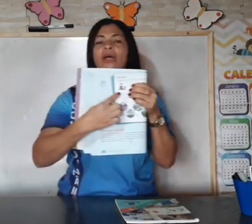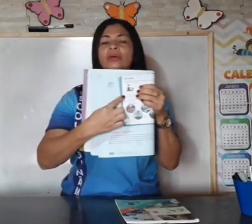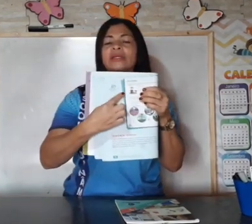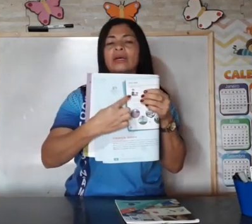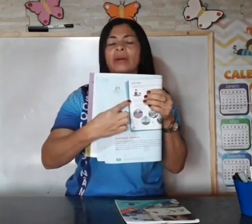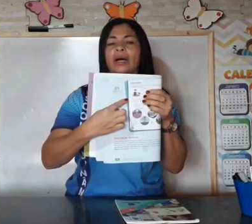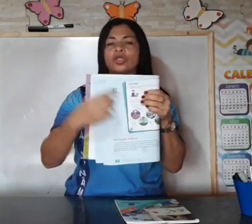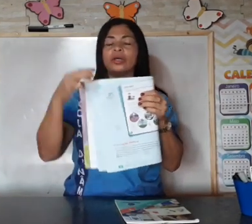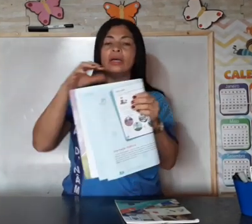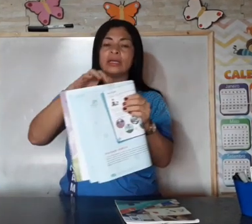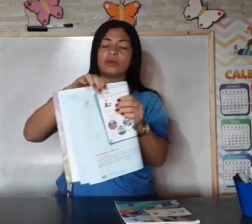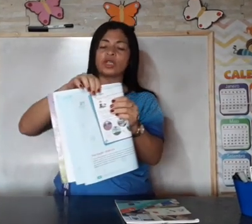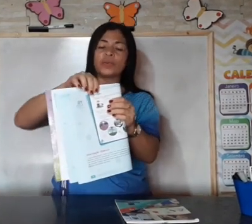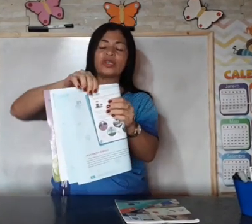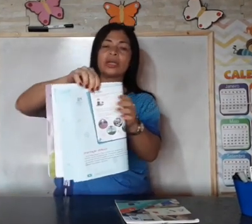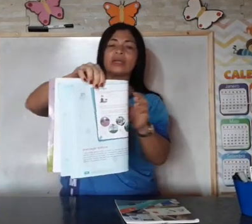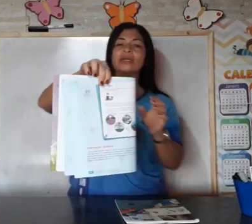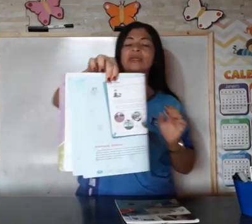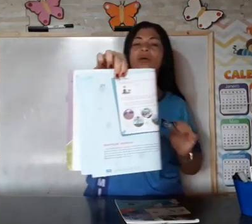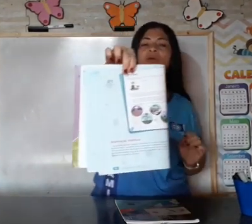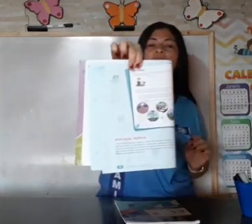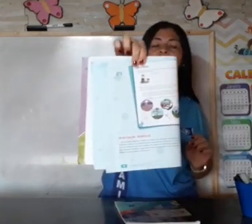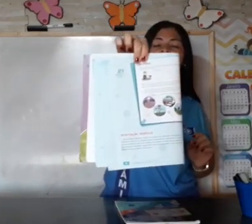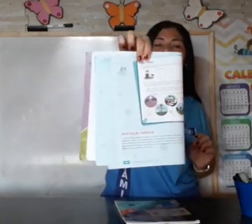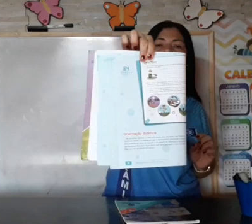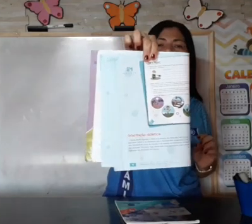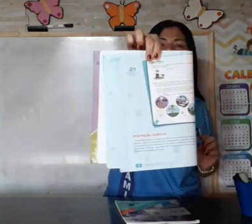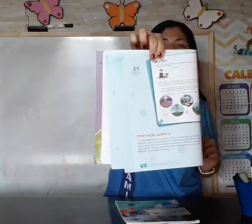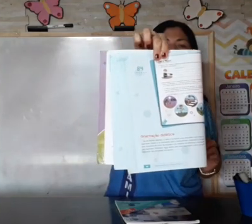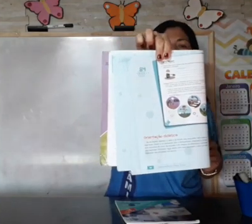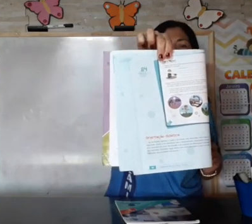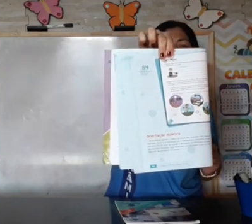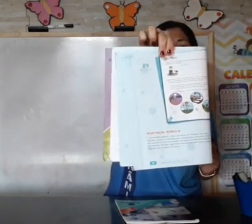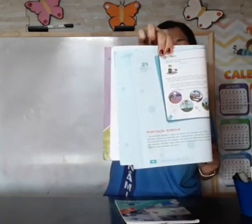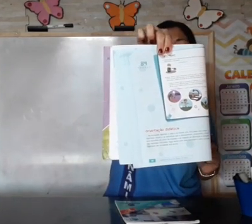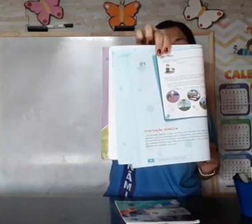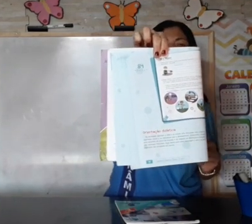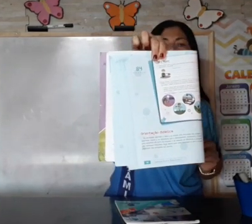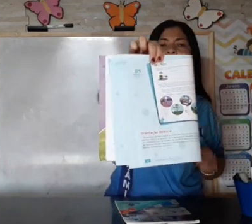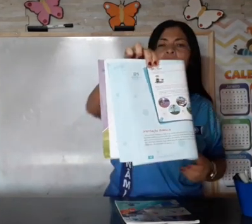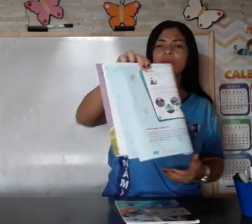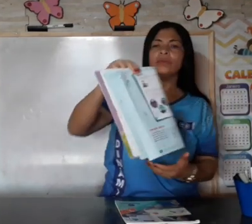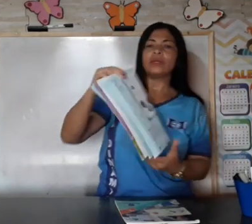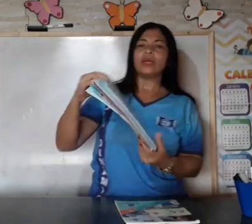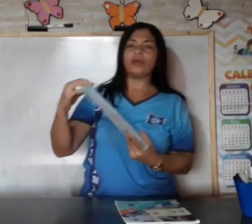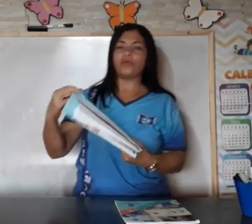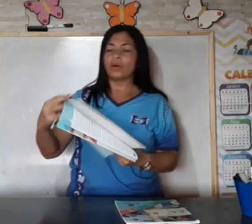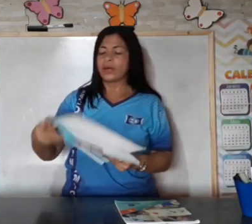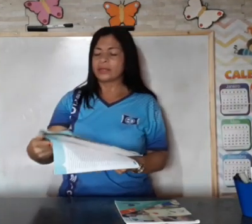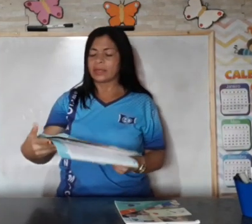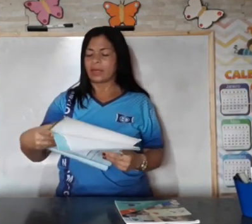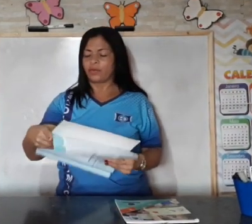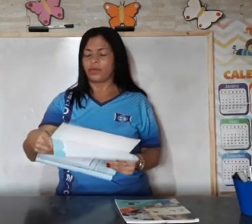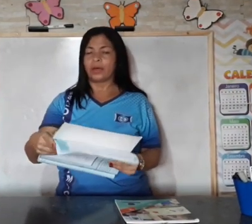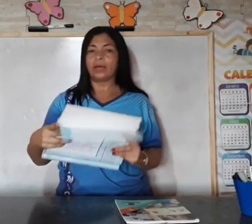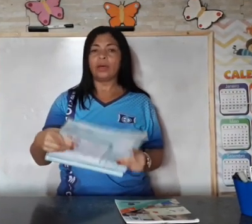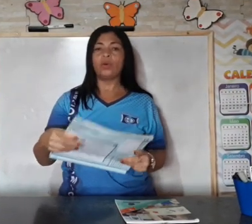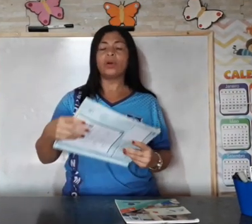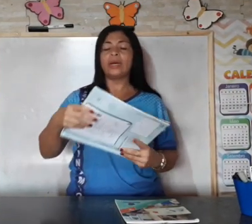essa imagem. Se vocês prestarem atenção direitinho, ó, vocês vão aqui ao lado e vão escrever o que é